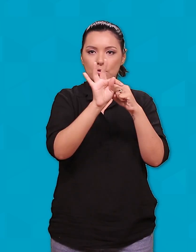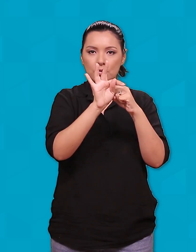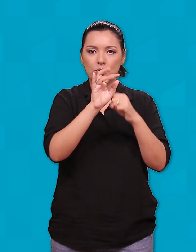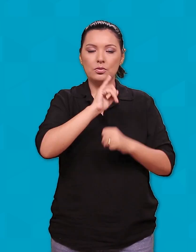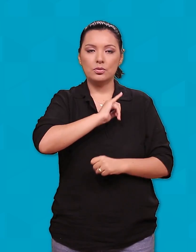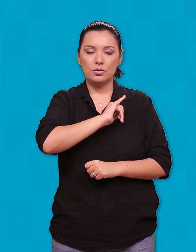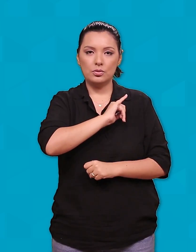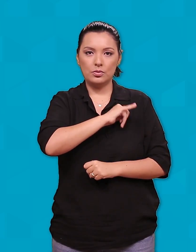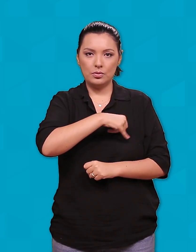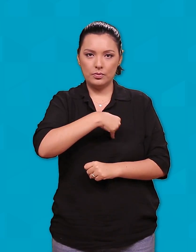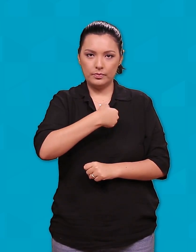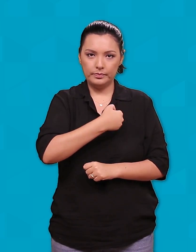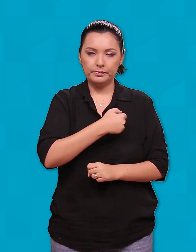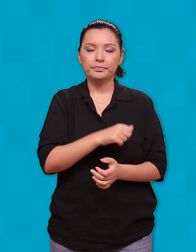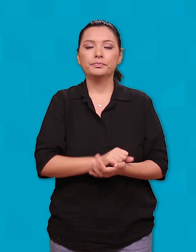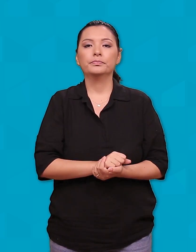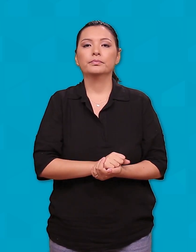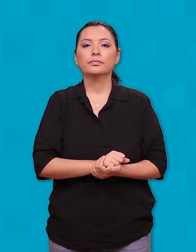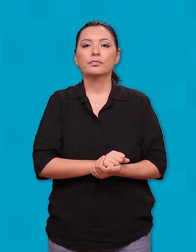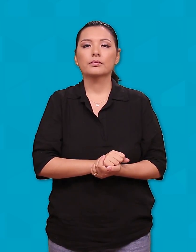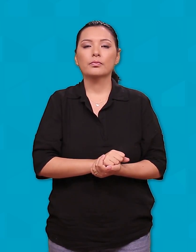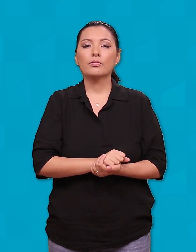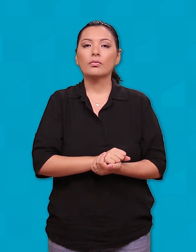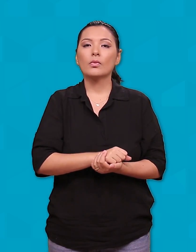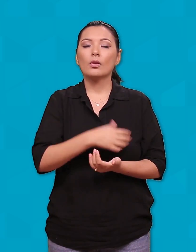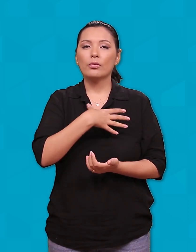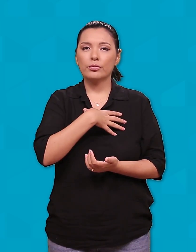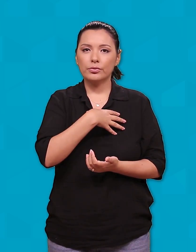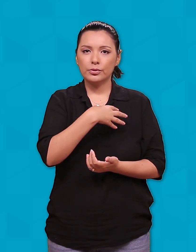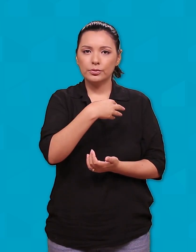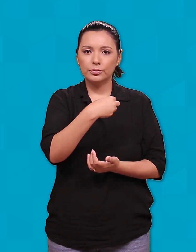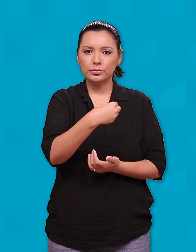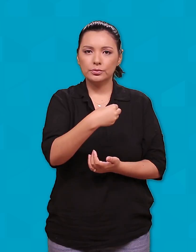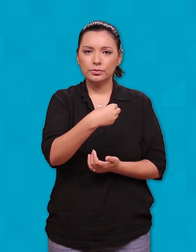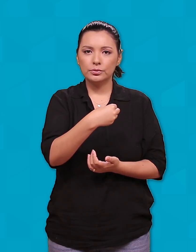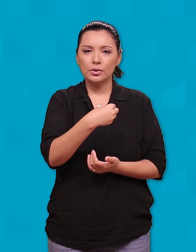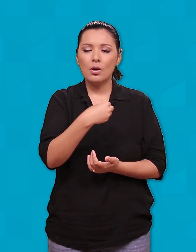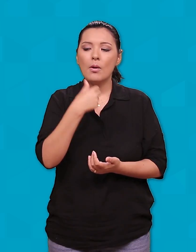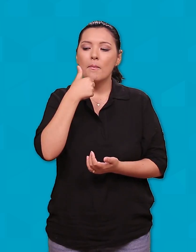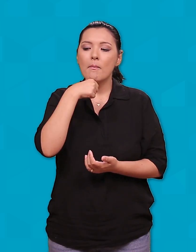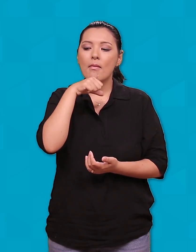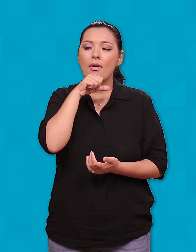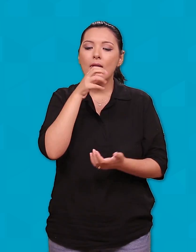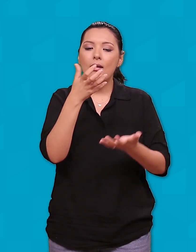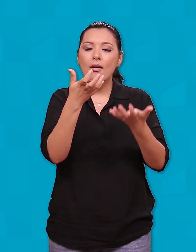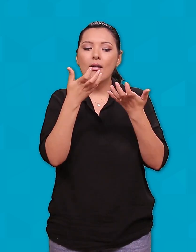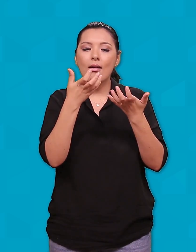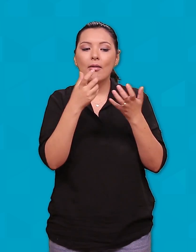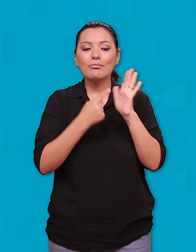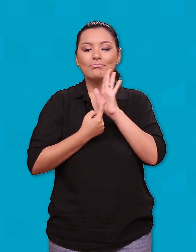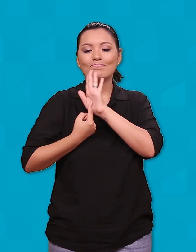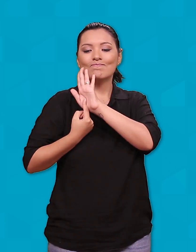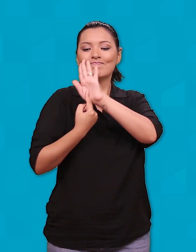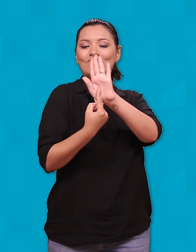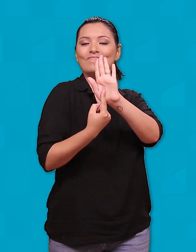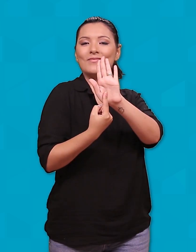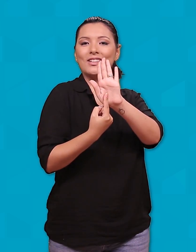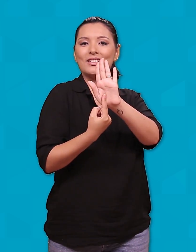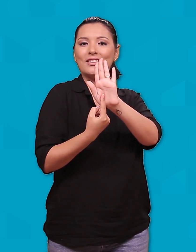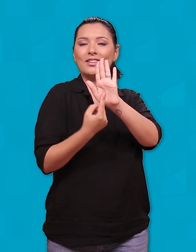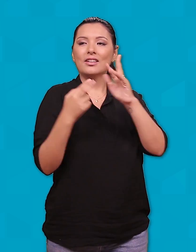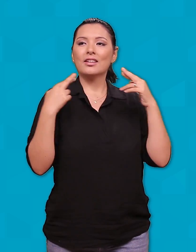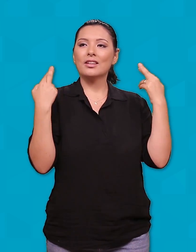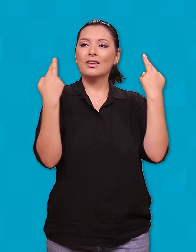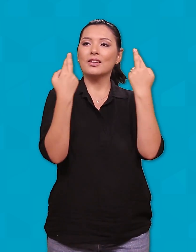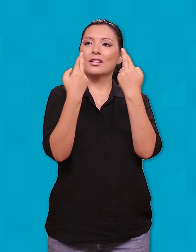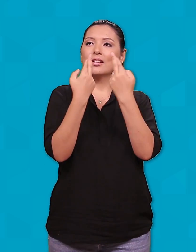Tiago e João, filhos de Zebedeu, são aqueles cuja mãe queria um lugar de destaque para eles no